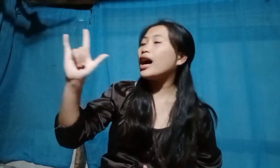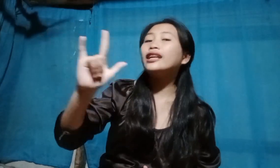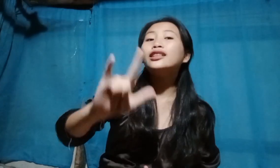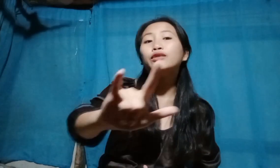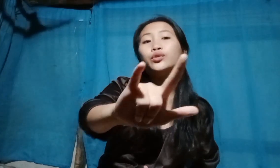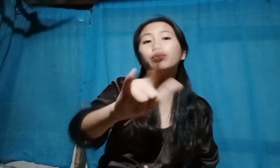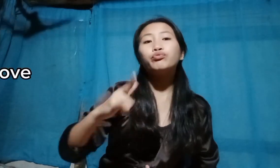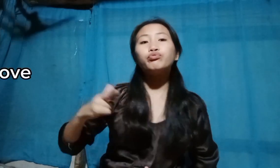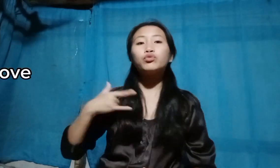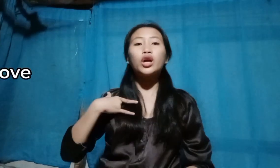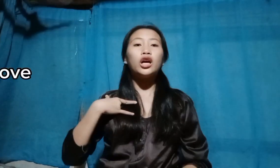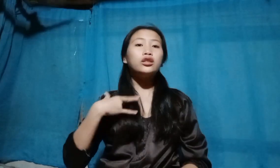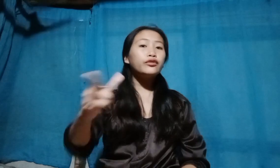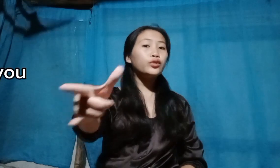I love you.